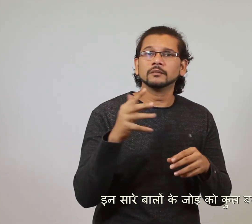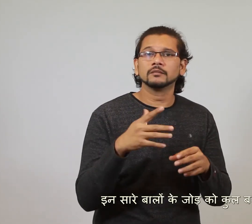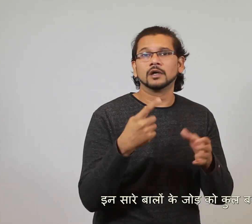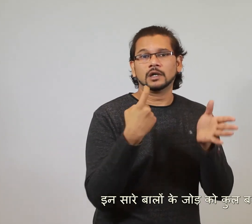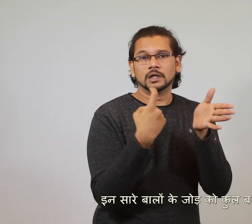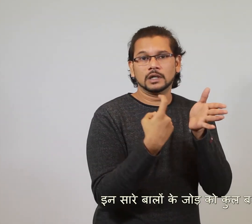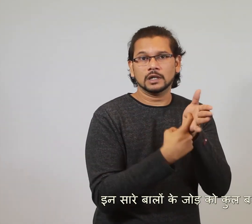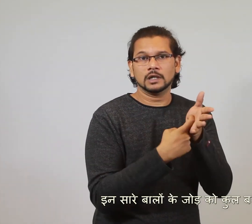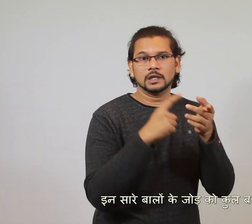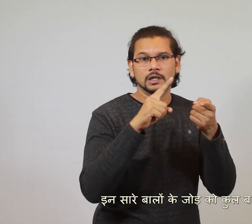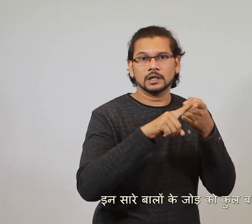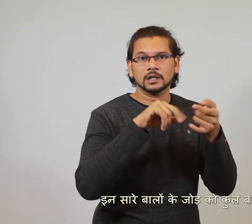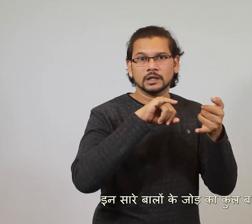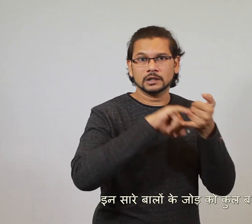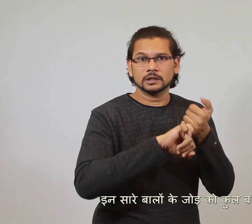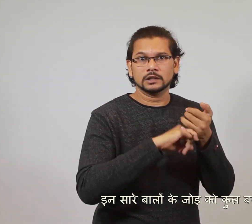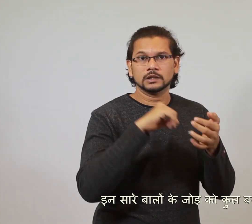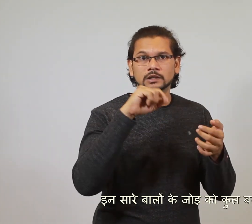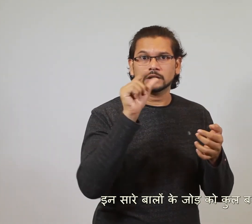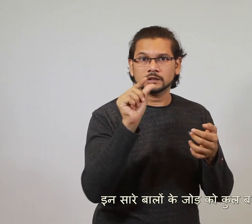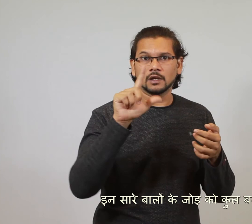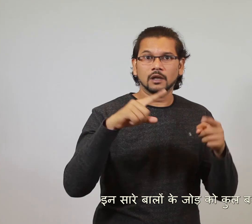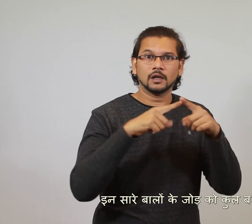इन सारे बलों के जोड को कुल बल कहते है